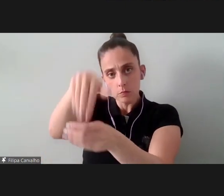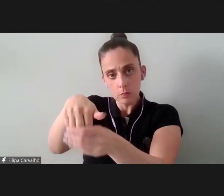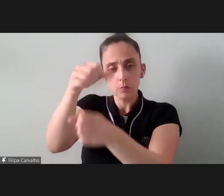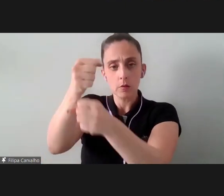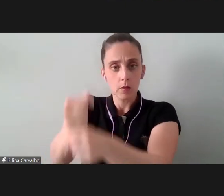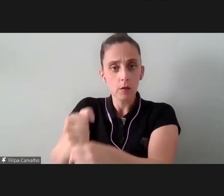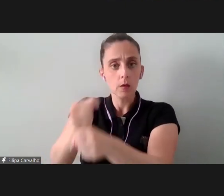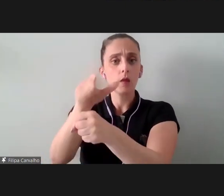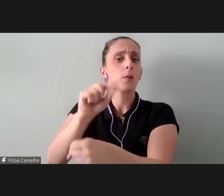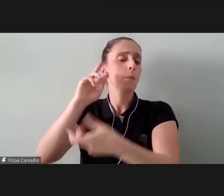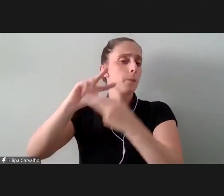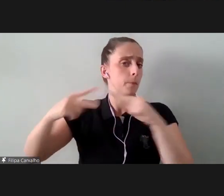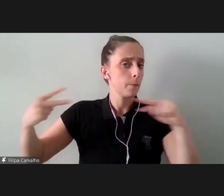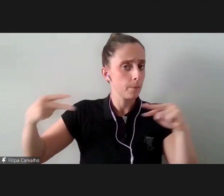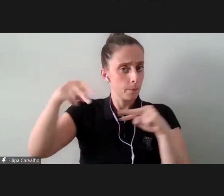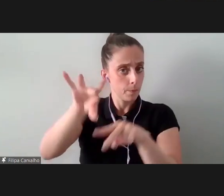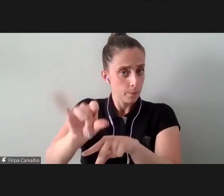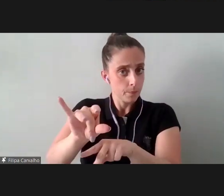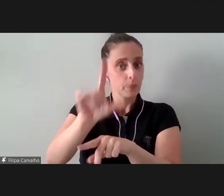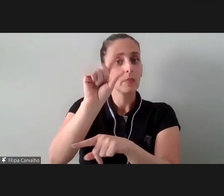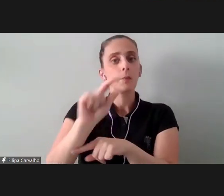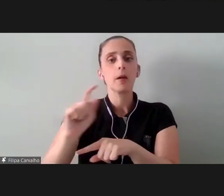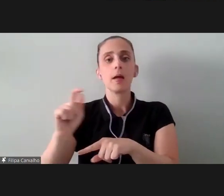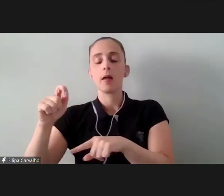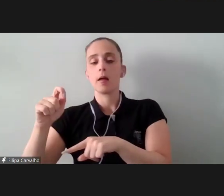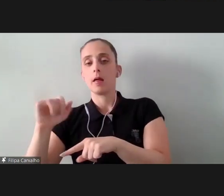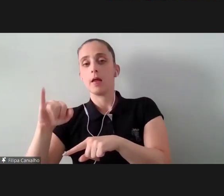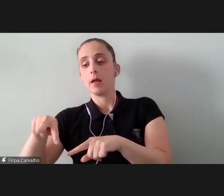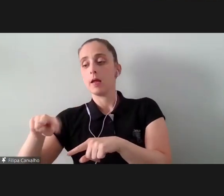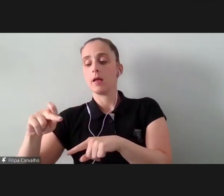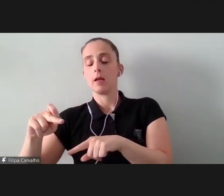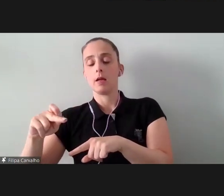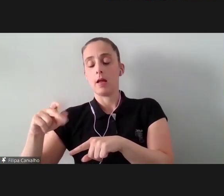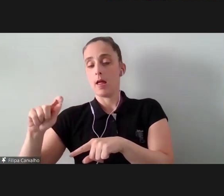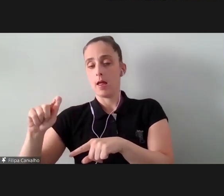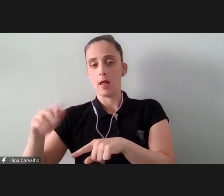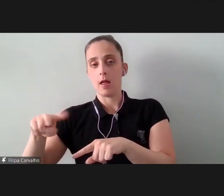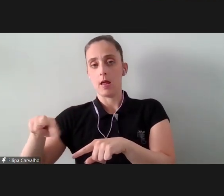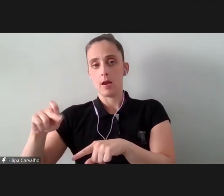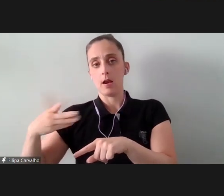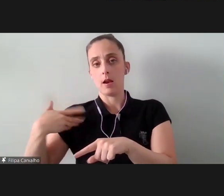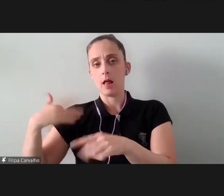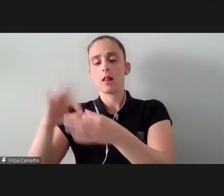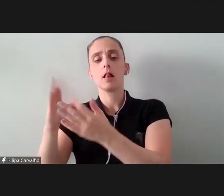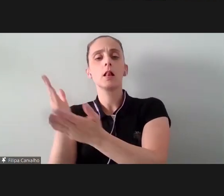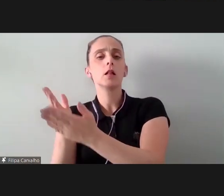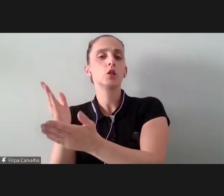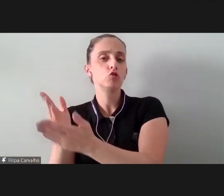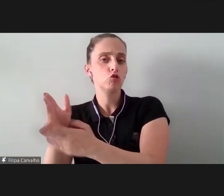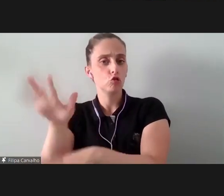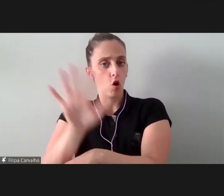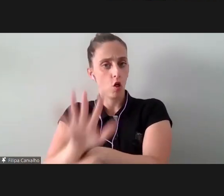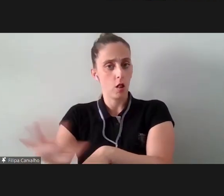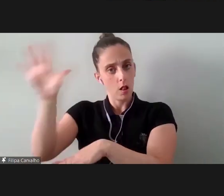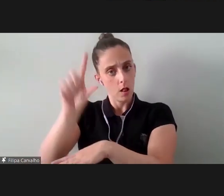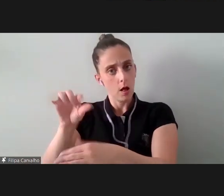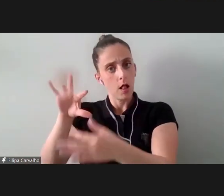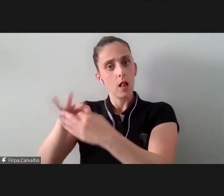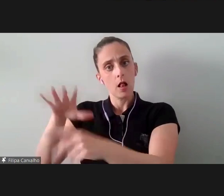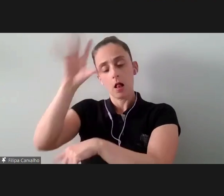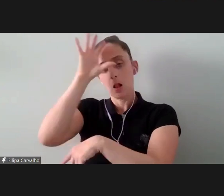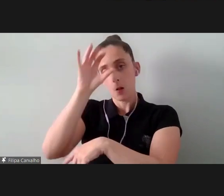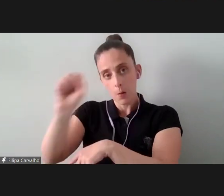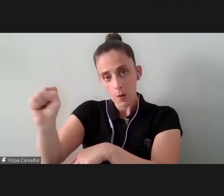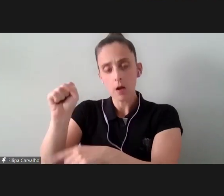municípios, e tínhamos a ENAD, Escola Nacional da Administração, que pertencia ao MAPTES, Ministério da Administração Pública,